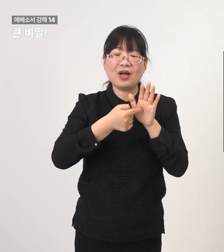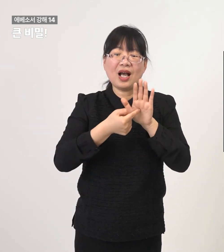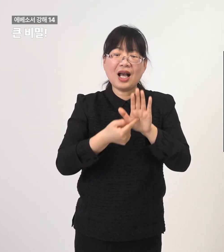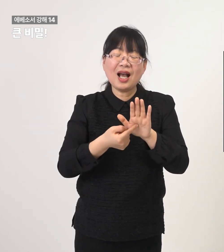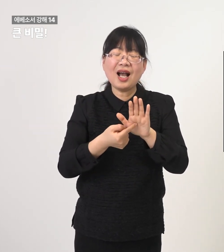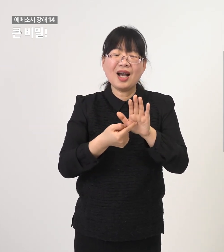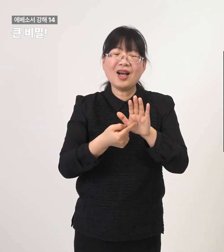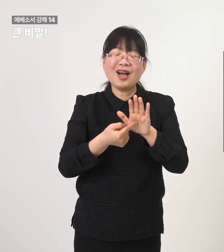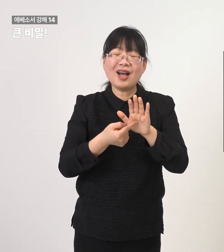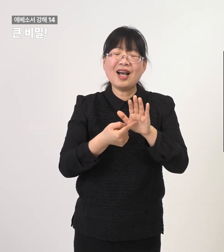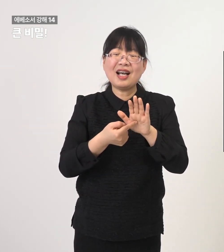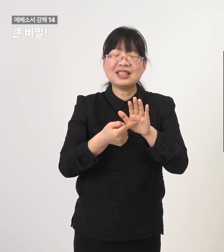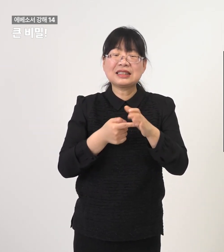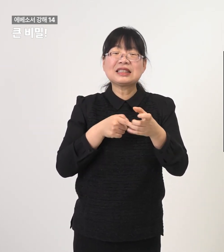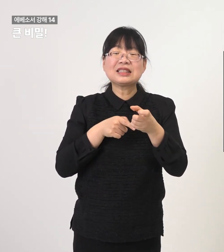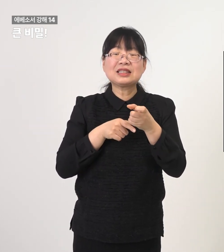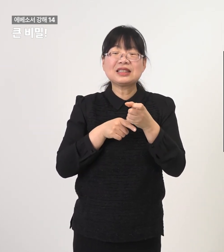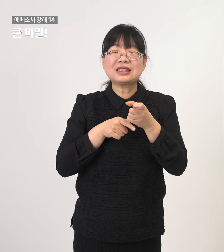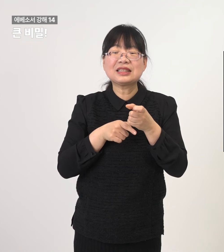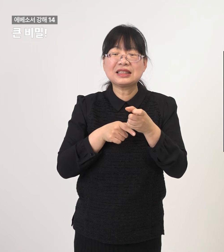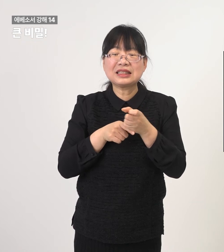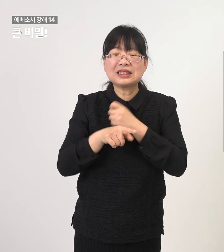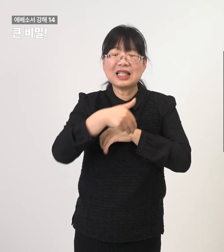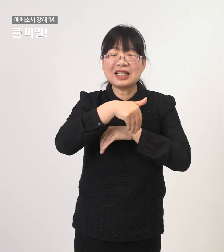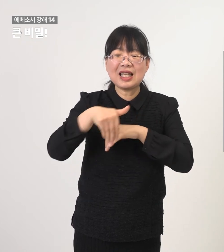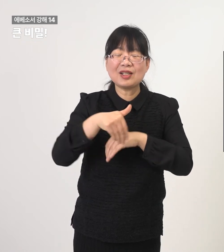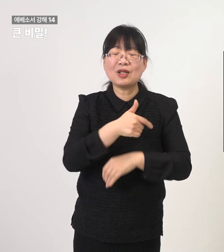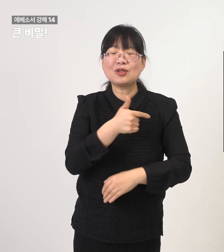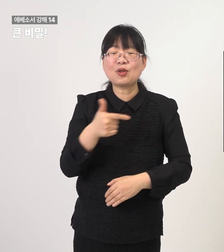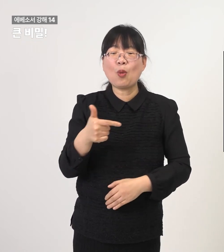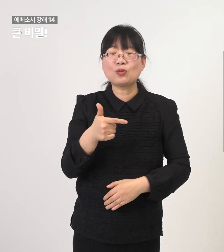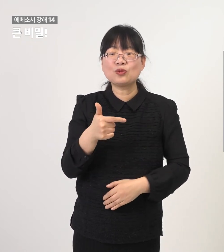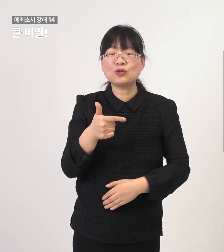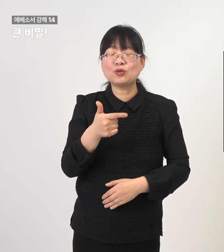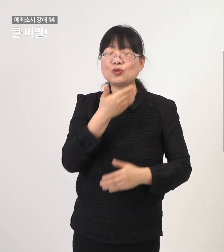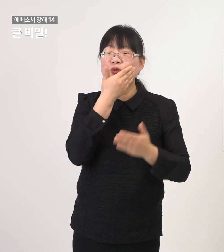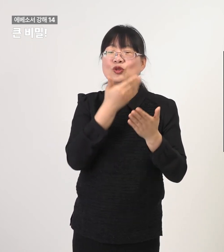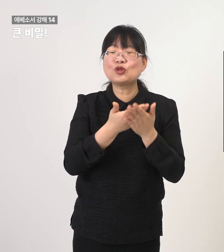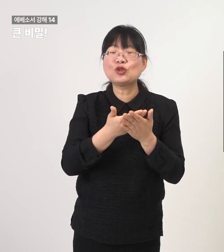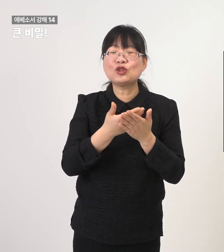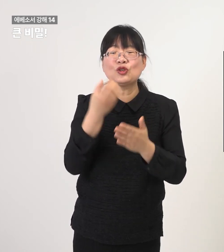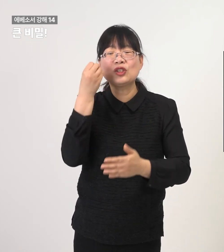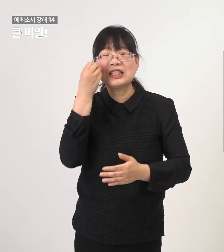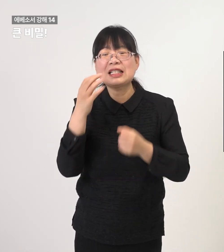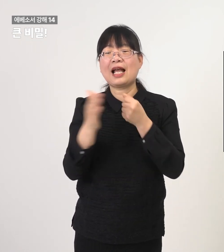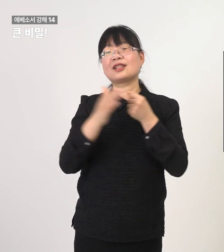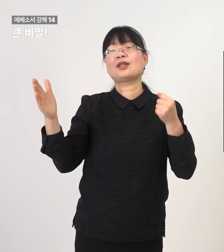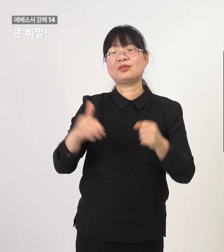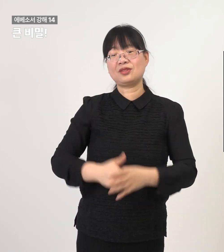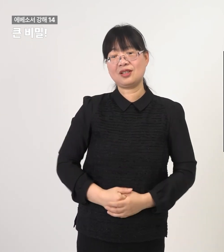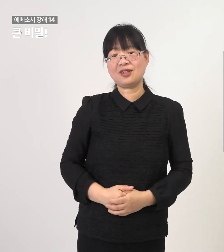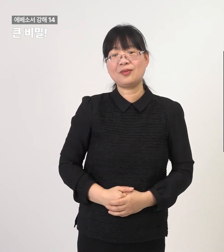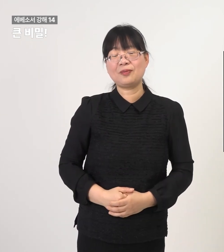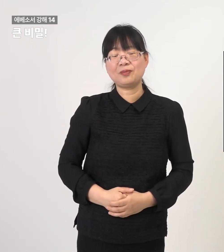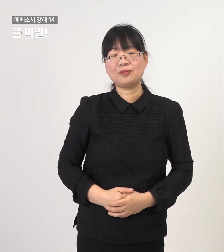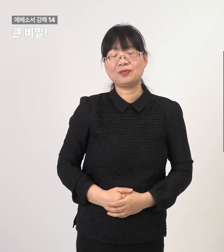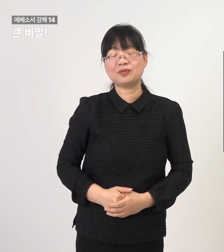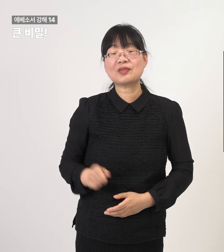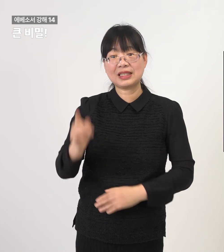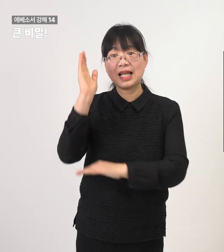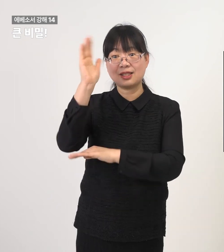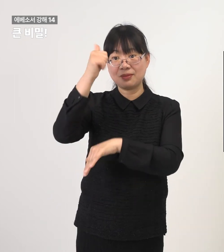경위가 너무너무 어마하기 때문에 그 이야기를 마지막으로 말씀을 보도록 하겠습니다. 자,